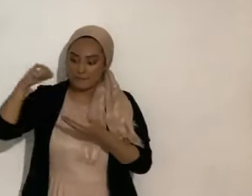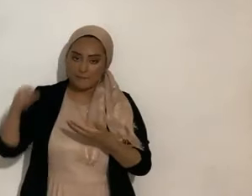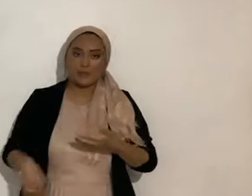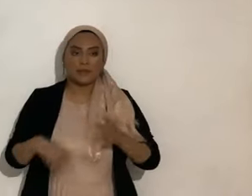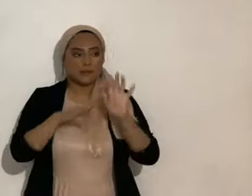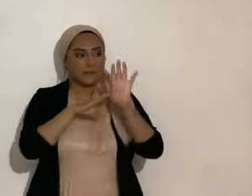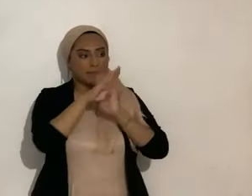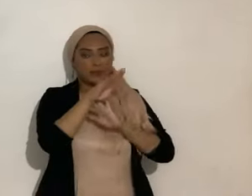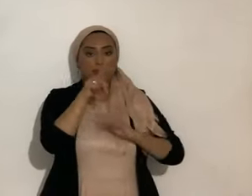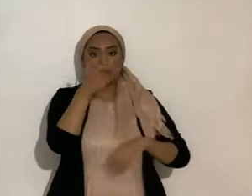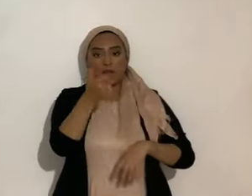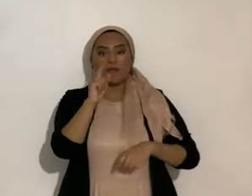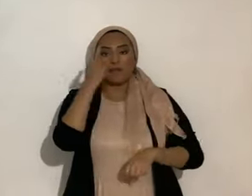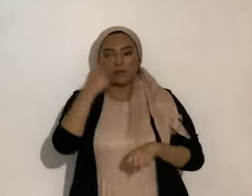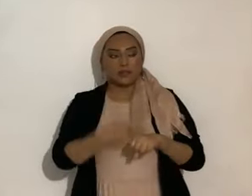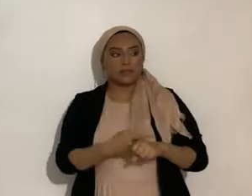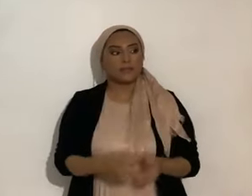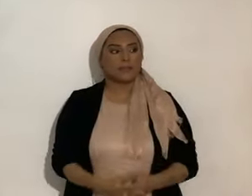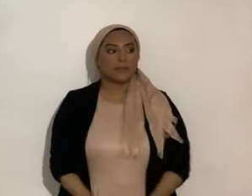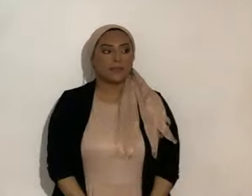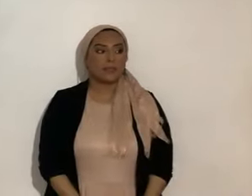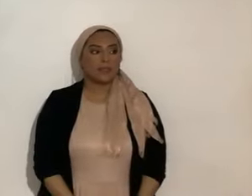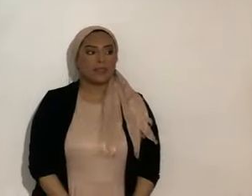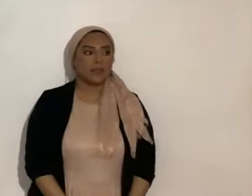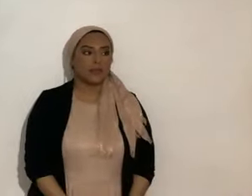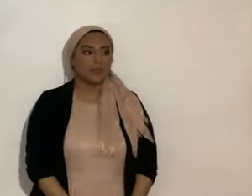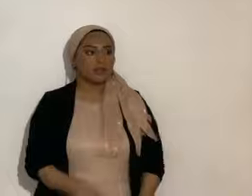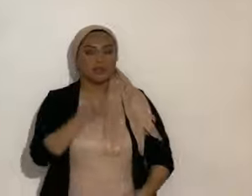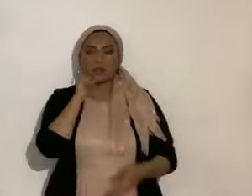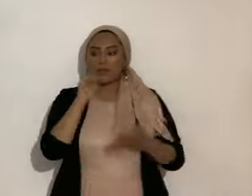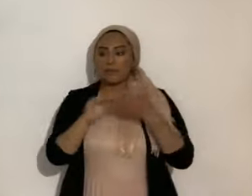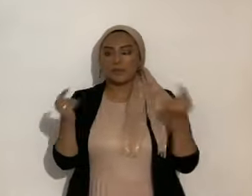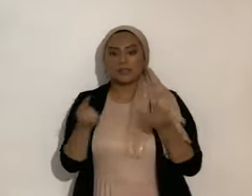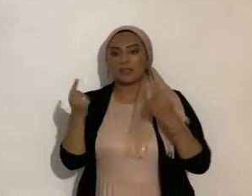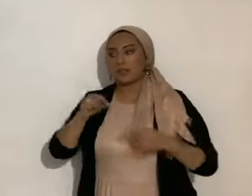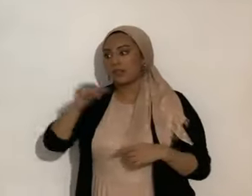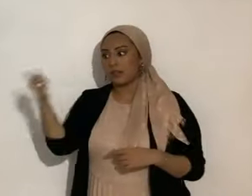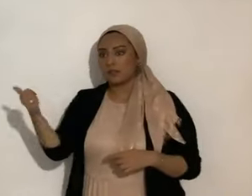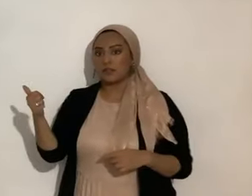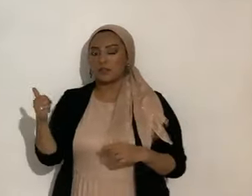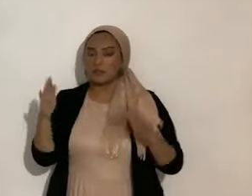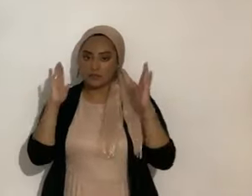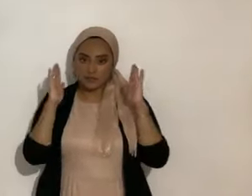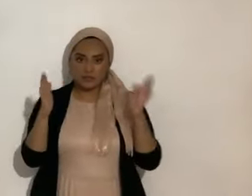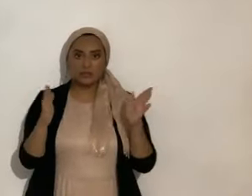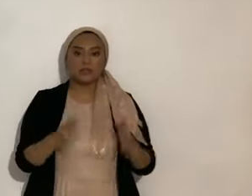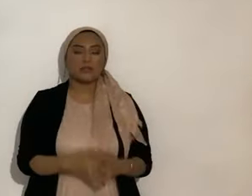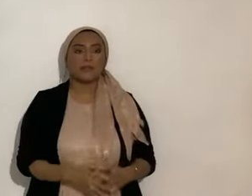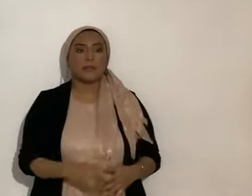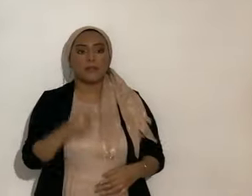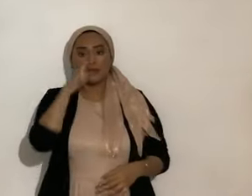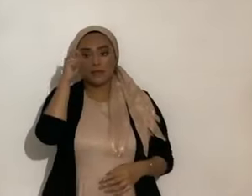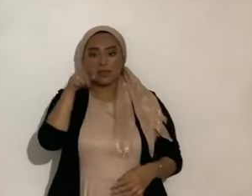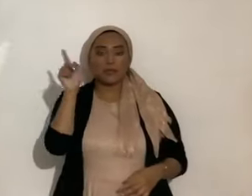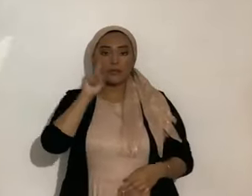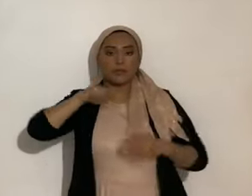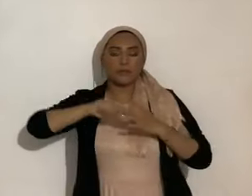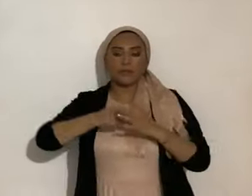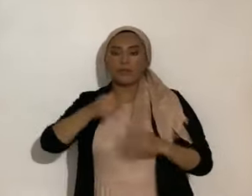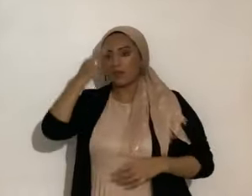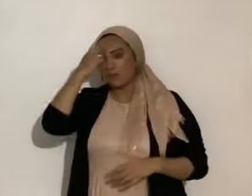estás conectado por primera vez. No justifiques los pecados de los otros. Atención a esto, porque ahí es donde entra